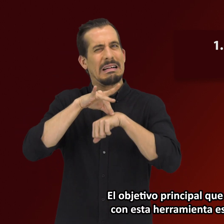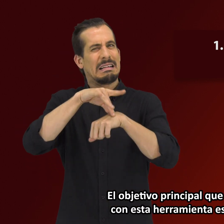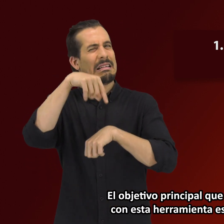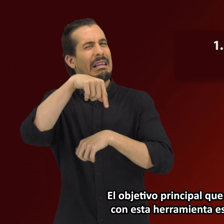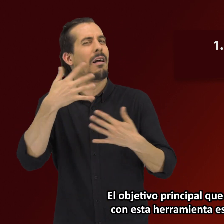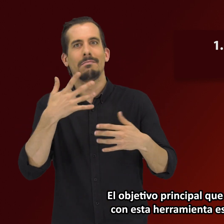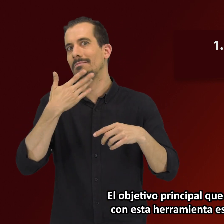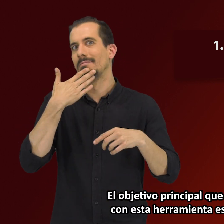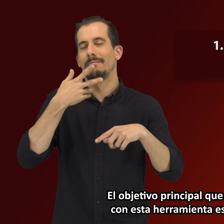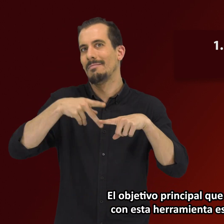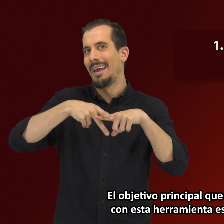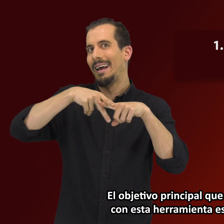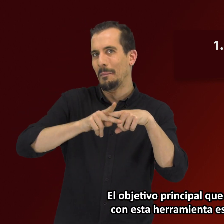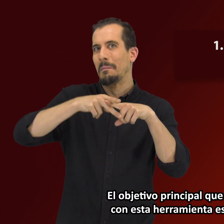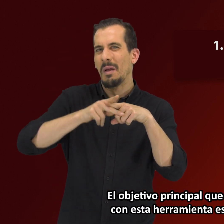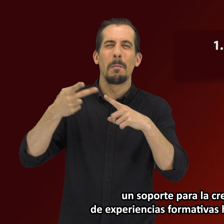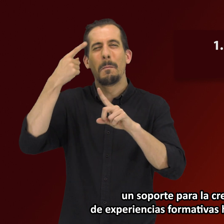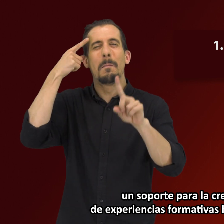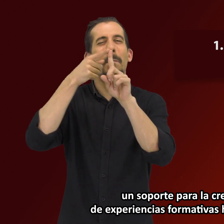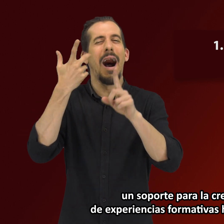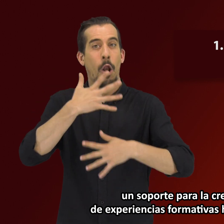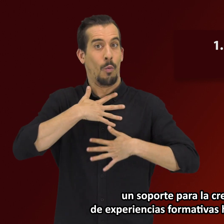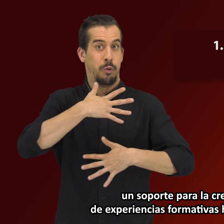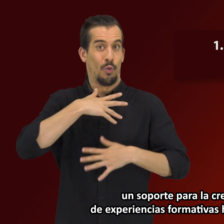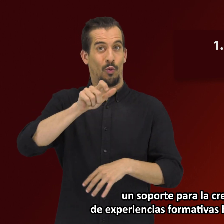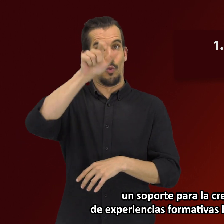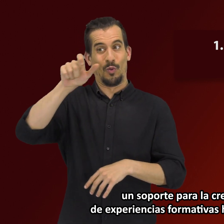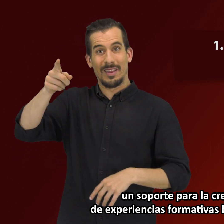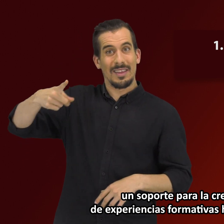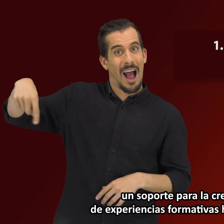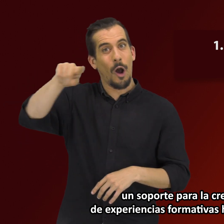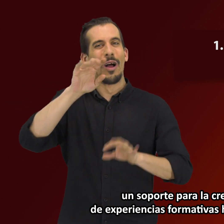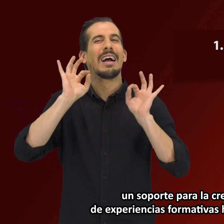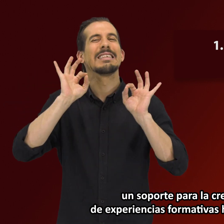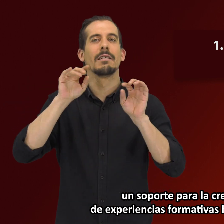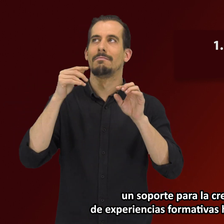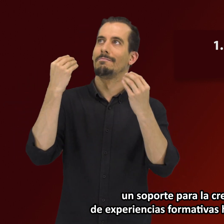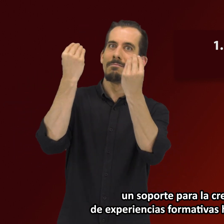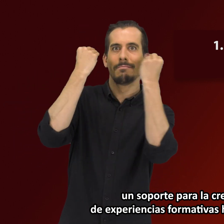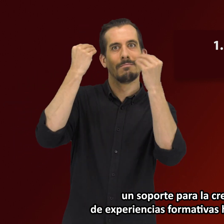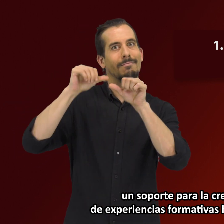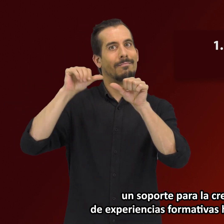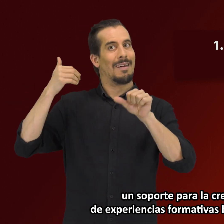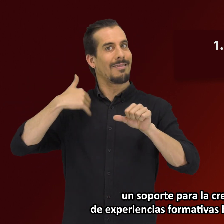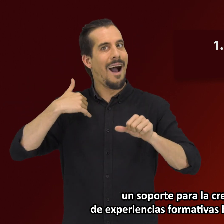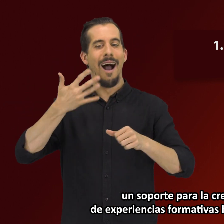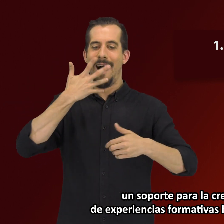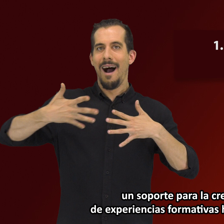objetivo principal que se busca con esta herramienta es ofrecer un soporte para la creación de experiencias formativas